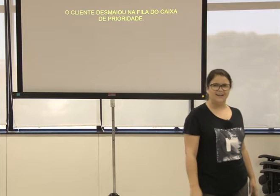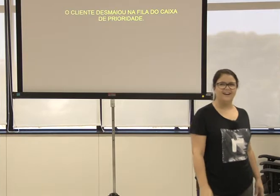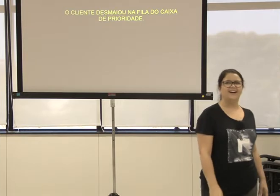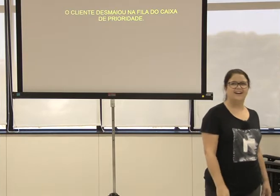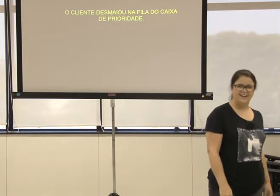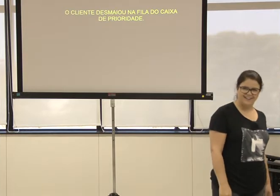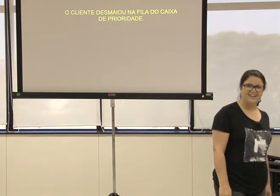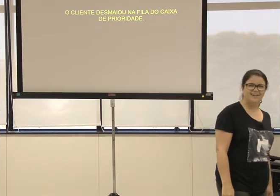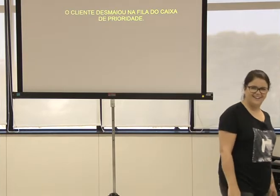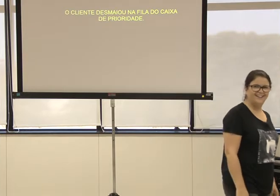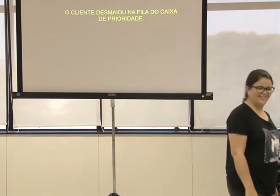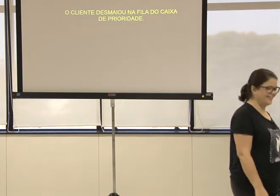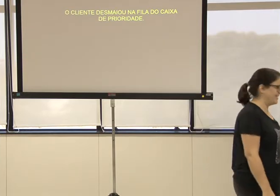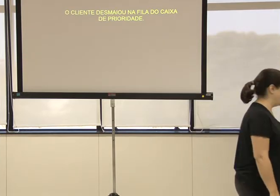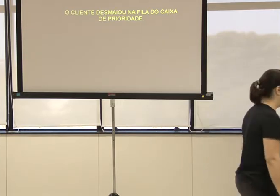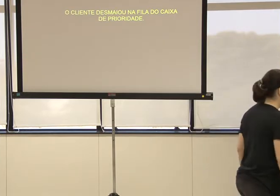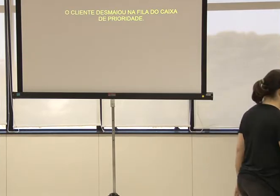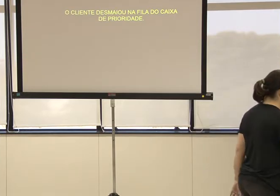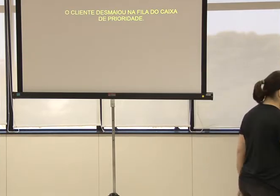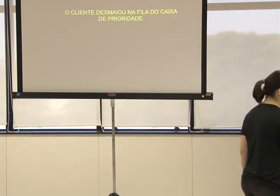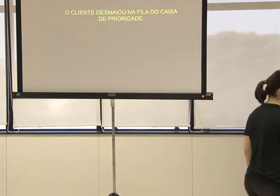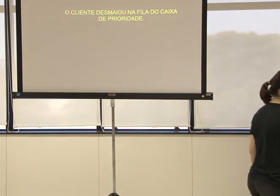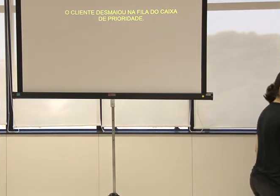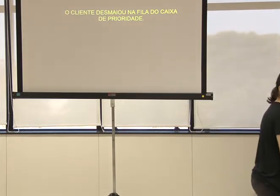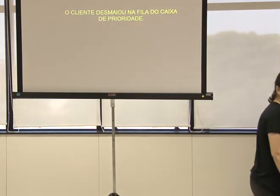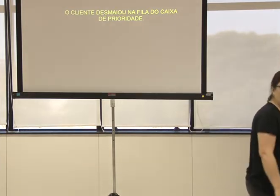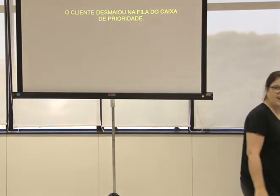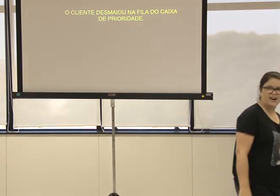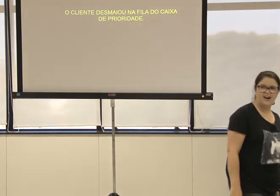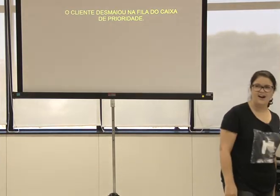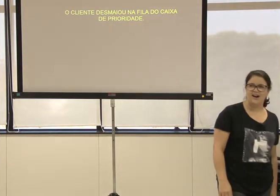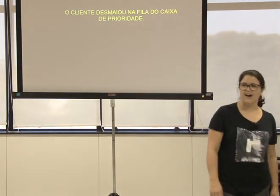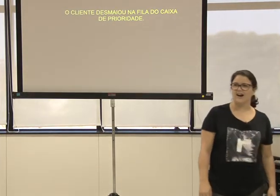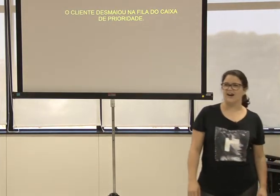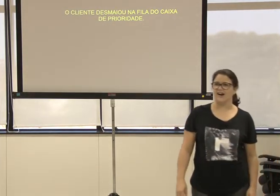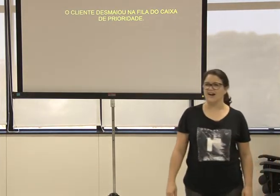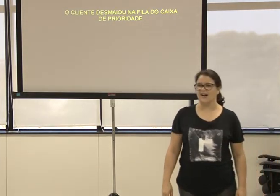cliente pode, Ah, não entendeu? seria cliente sozinho fora de um contexto qualquer. Cliente,